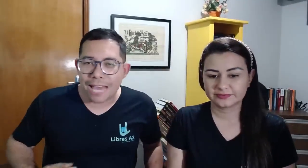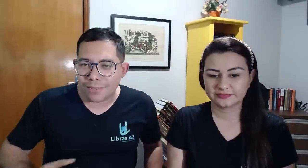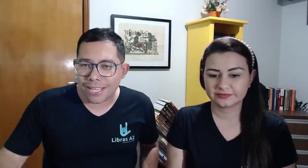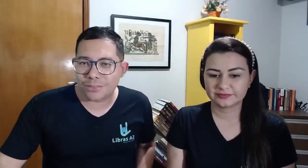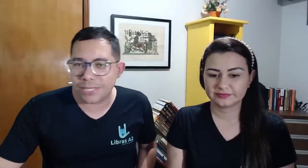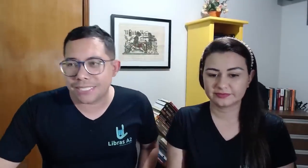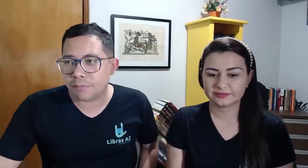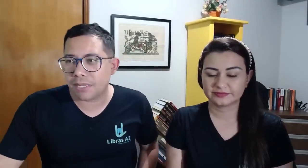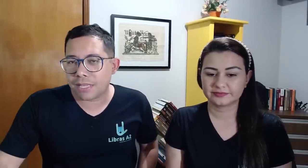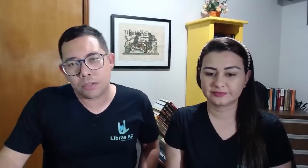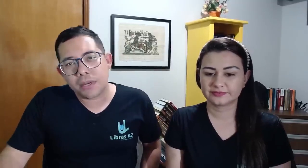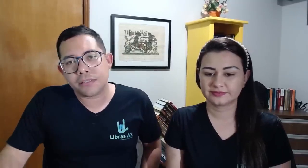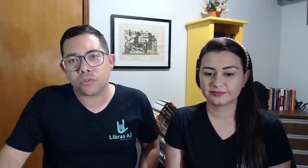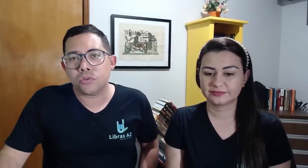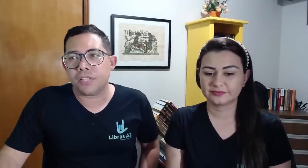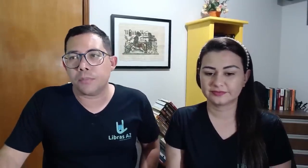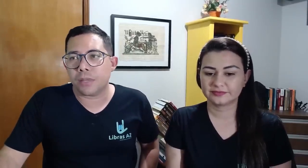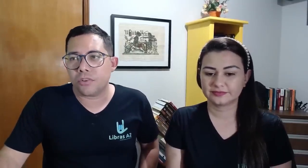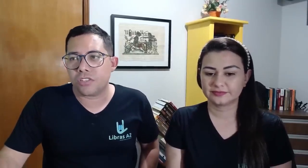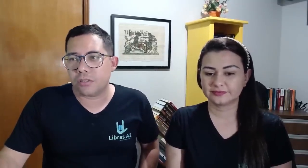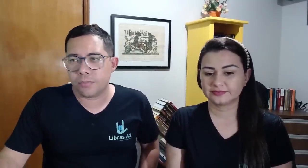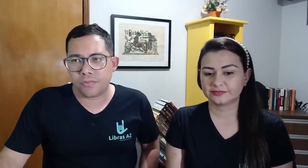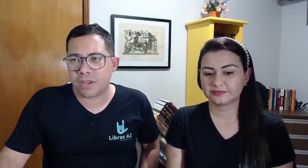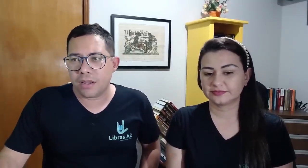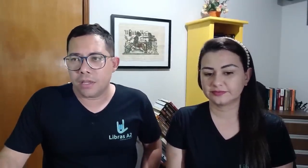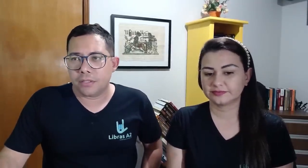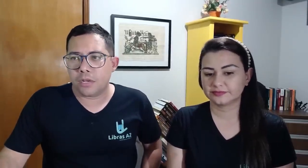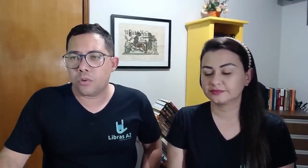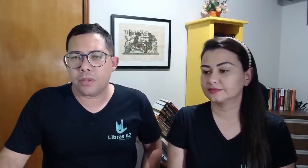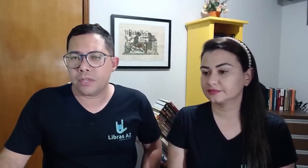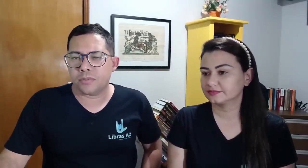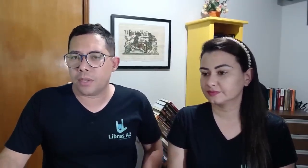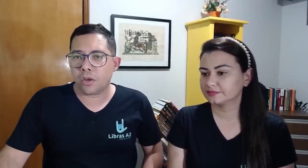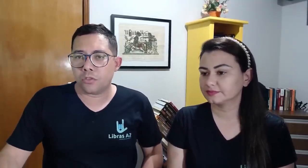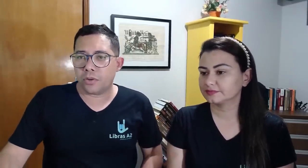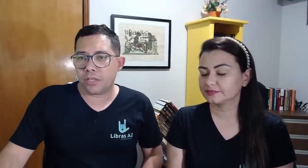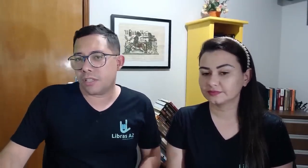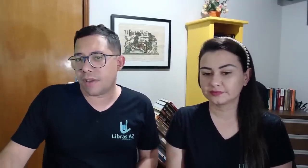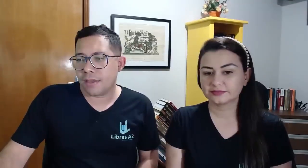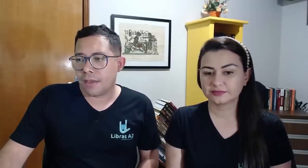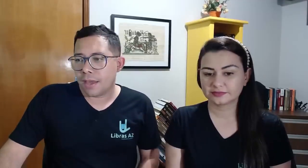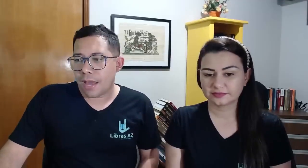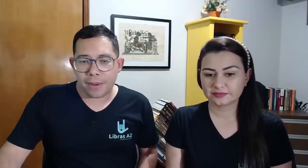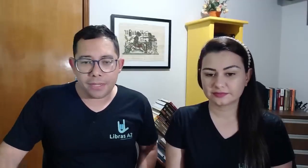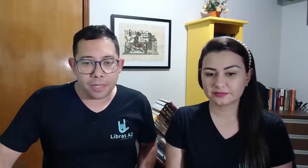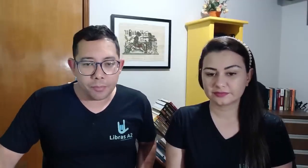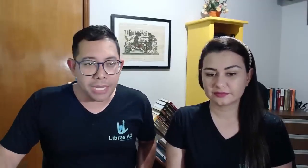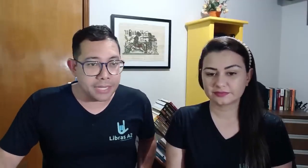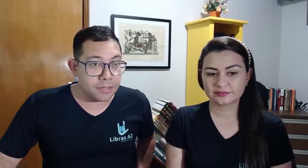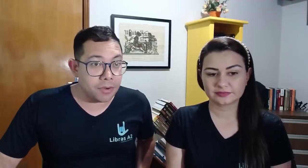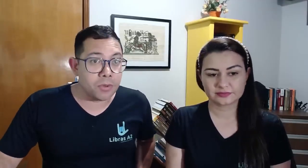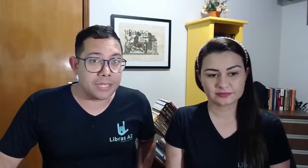né, a sua interpretação. Mas isso com o tempo, tá bom, gente? Então pode ficar tranquila que isso aí aos pouquinhos você vai aprendendo. Beleza, vamos lá.